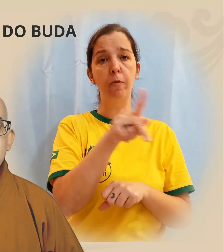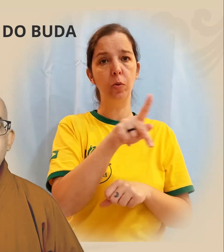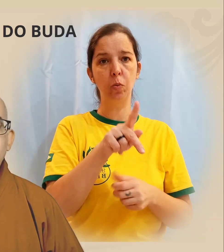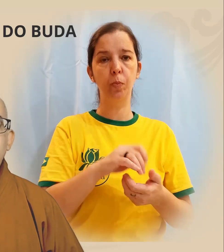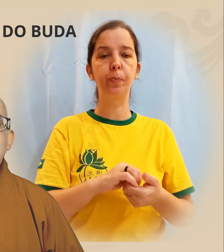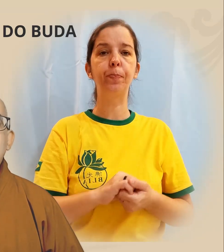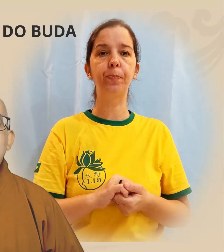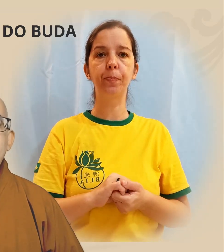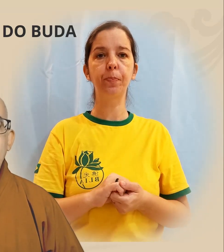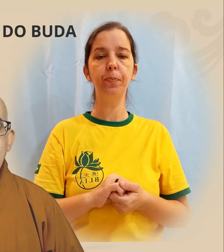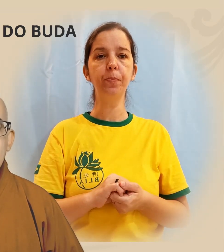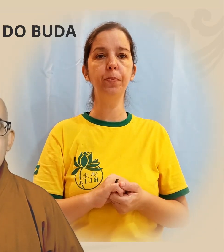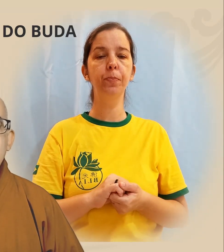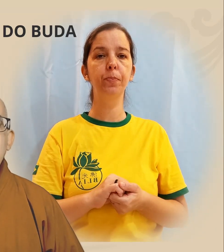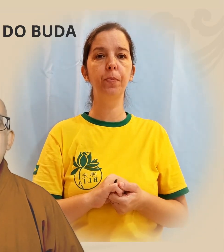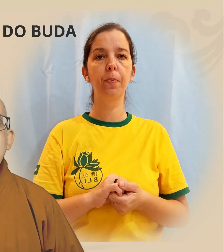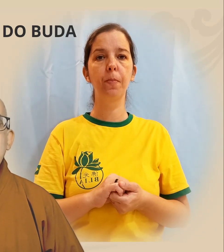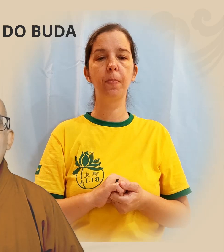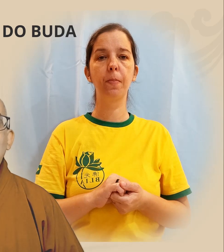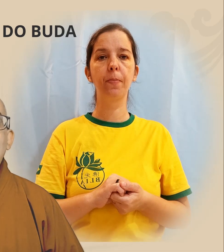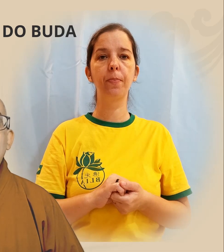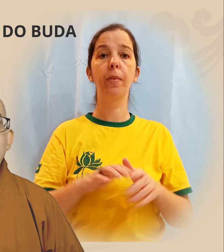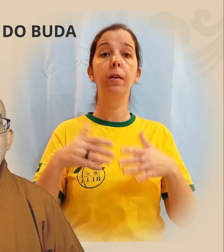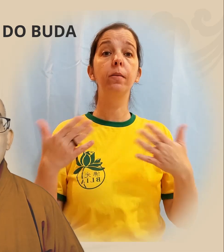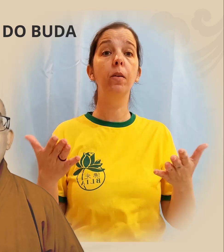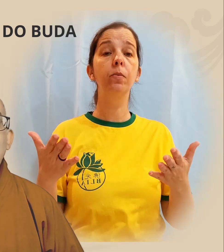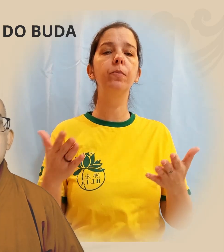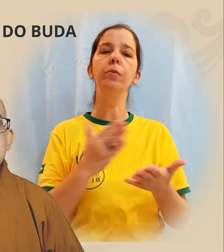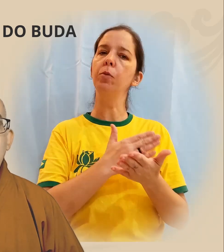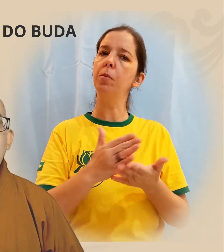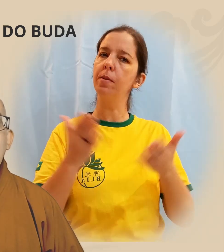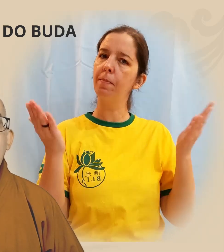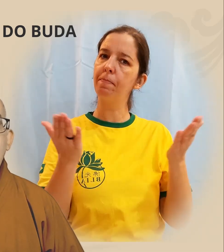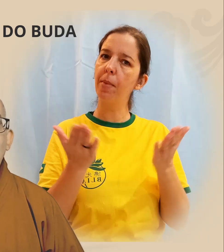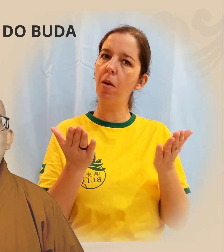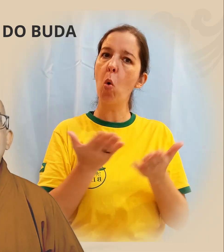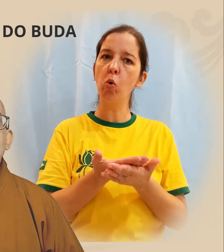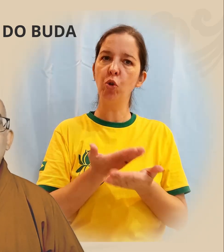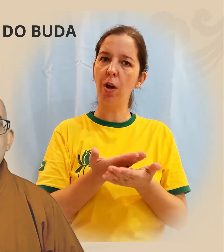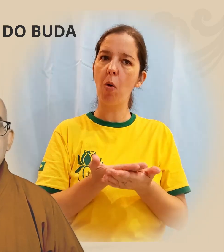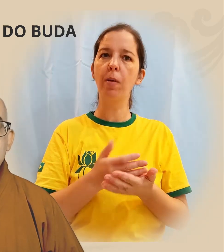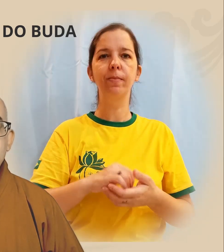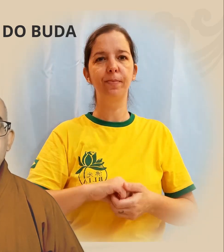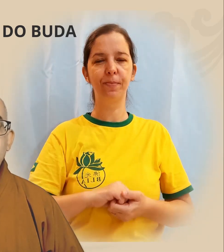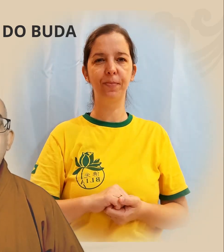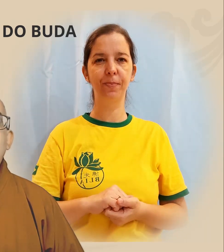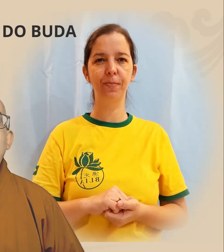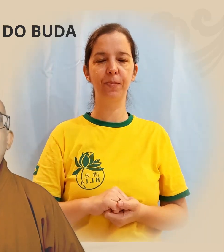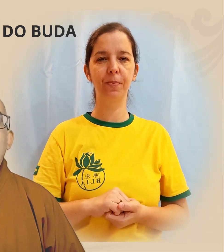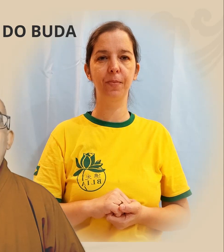professores. Bem, então vamos começar a aula de hoje.